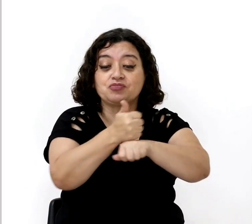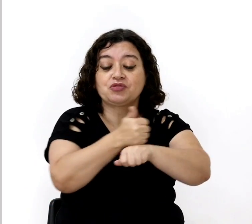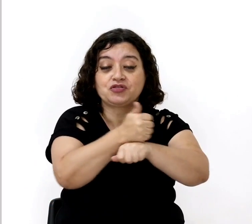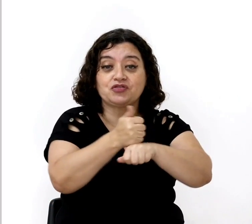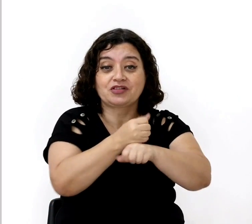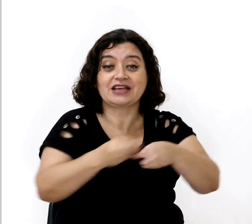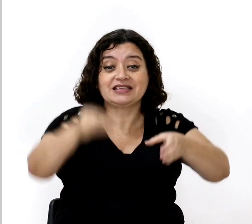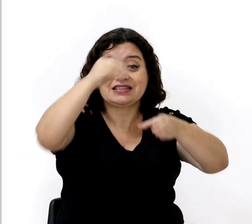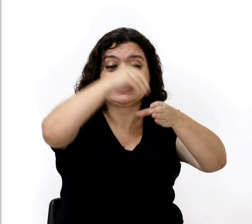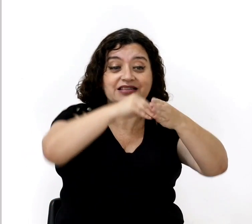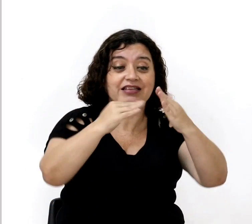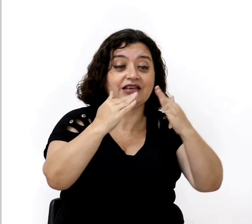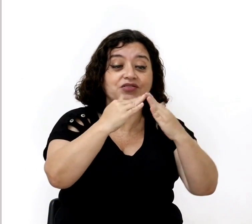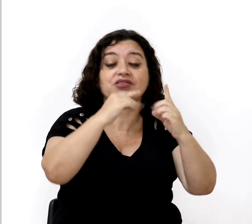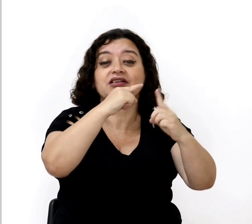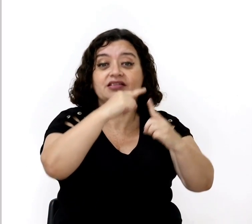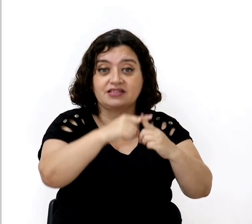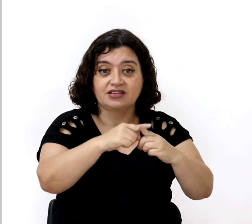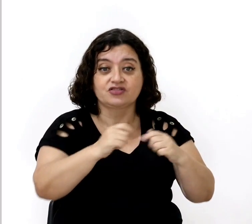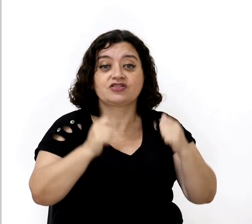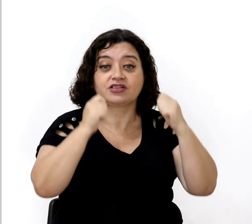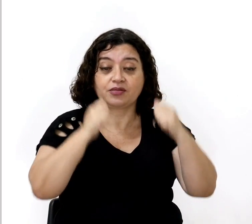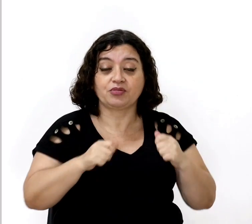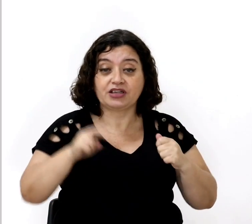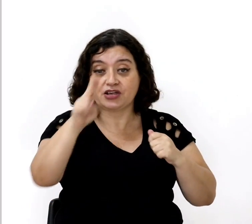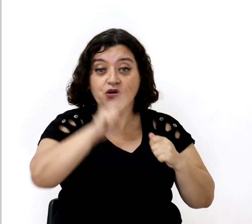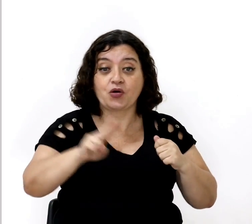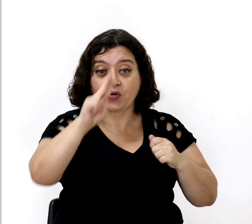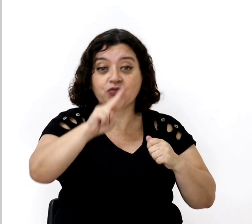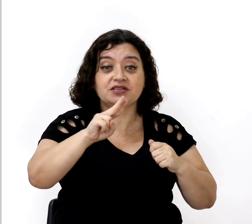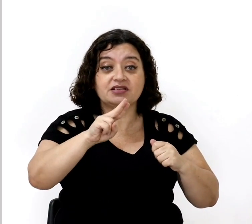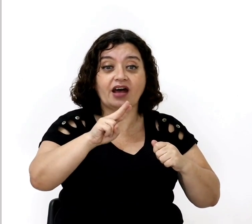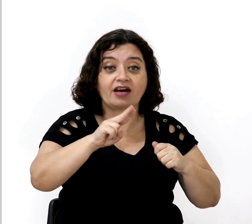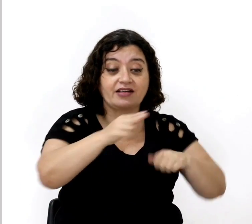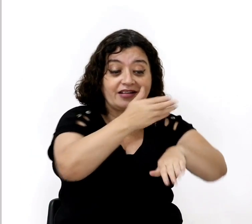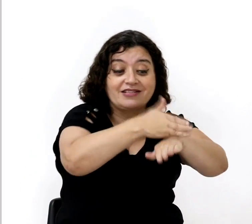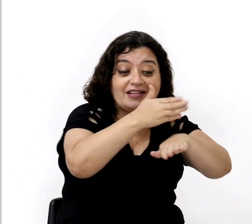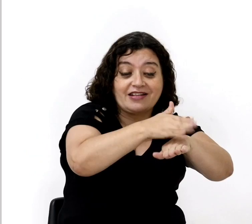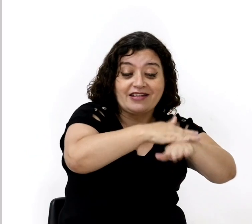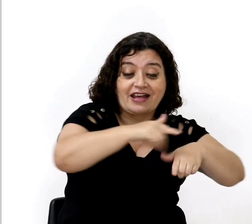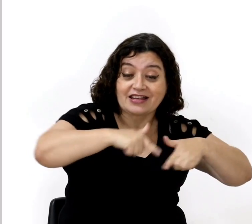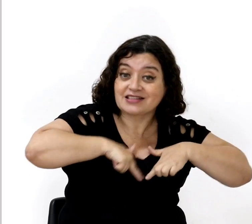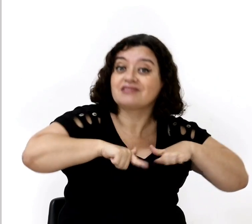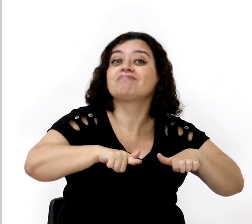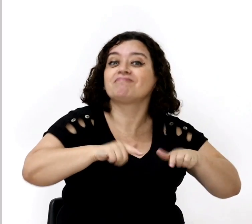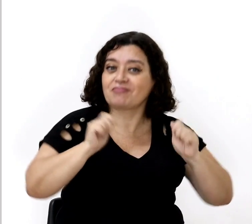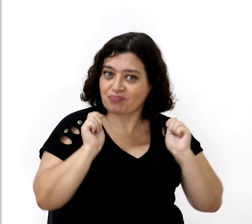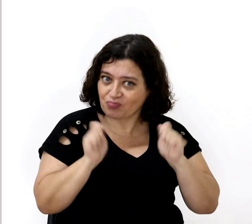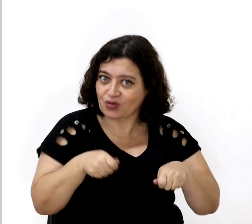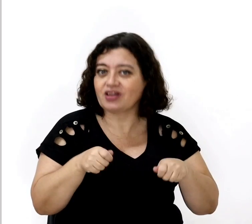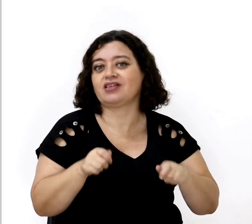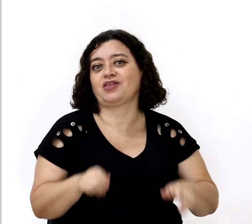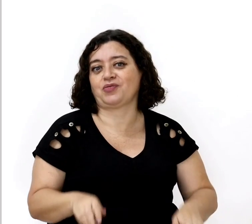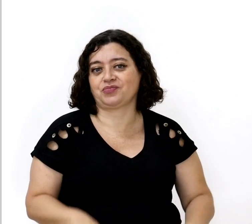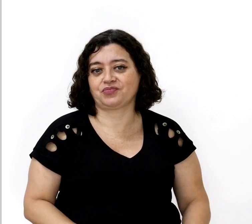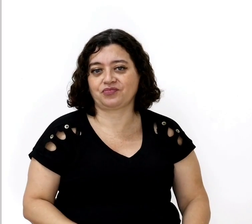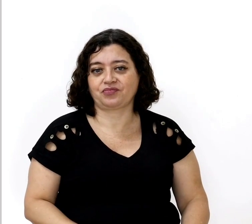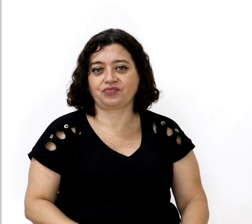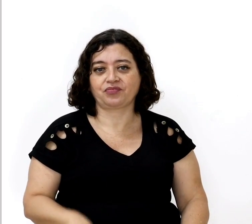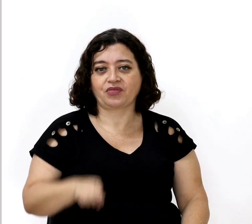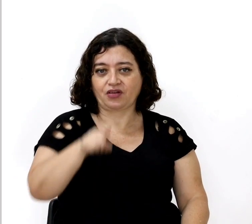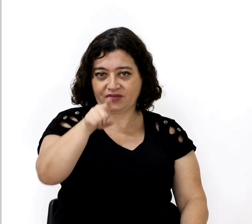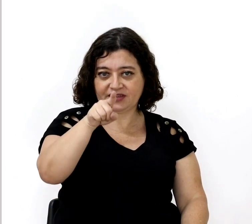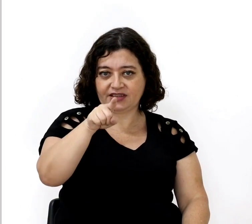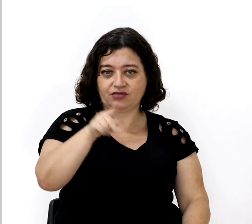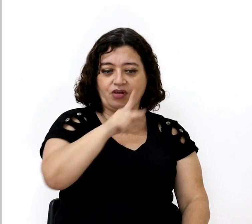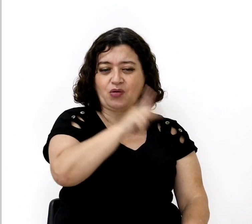nós temos em igrejas locais que poderiam estar exercendo essas atividades, sim. né? E aí lembrar assim, ó,